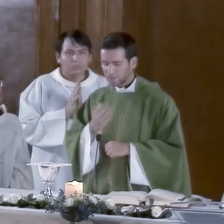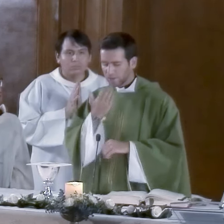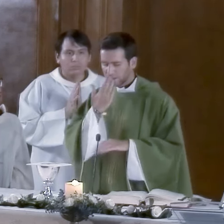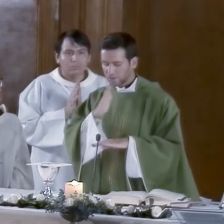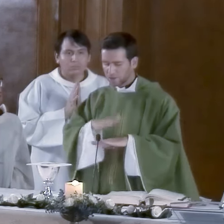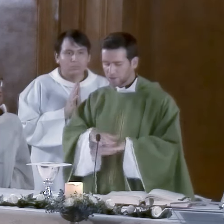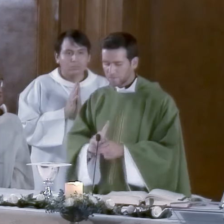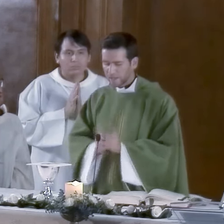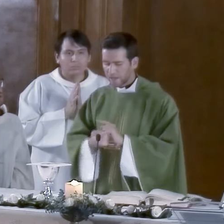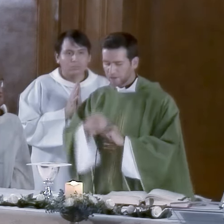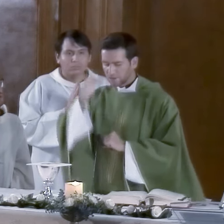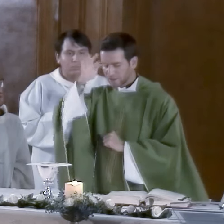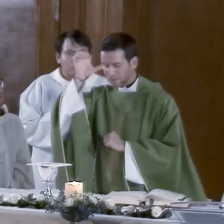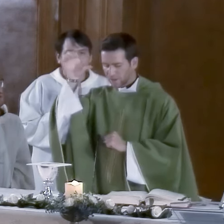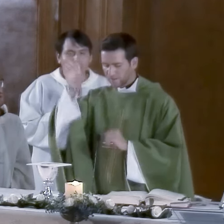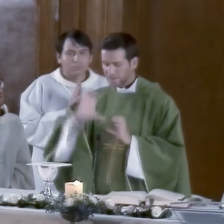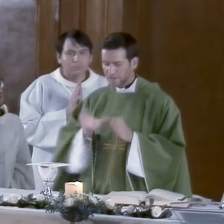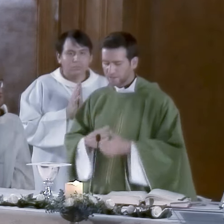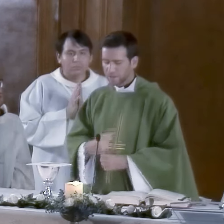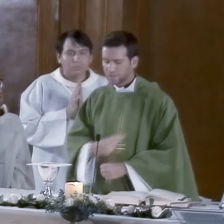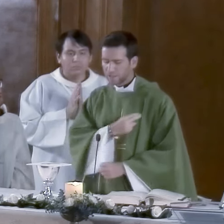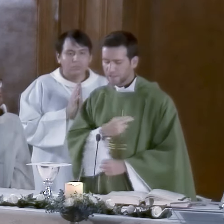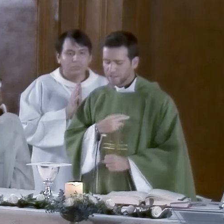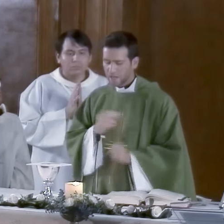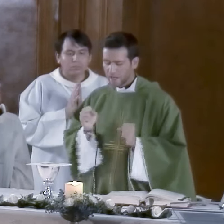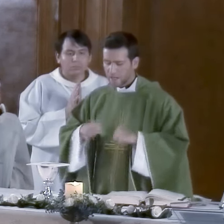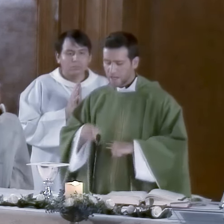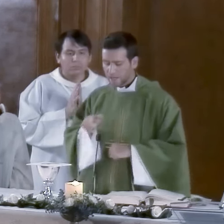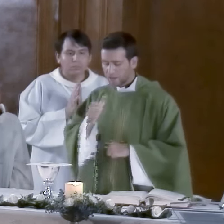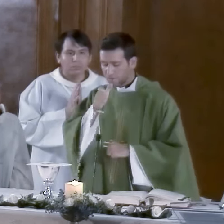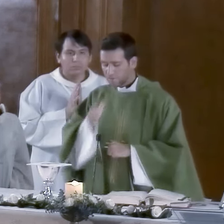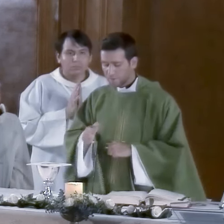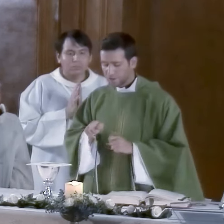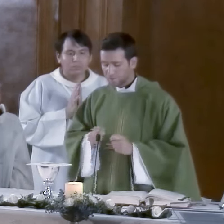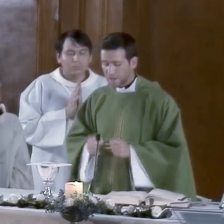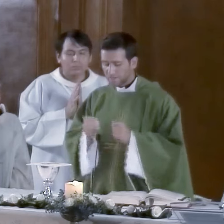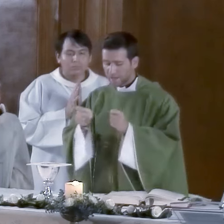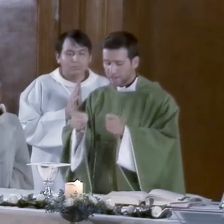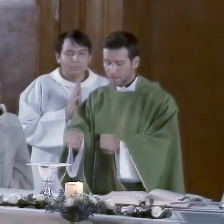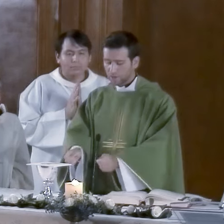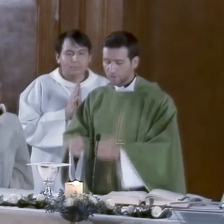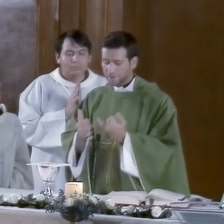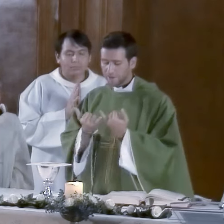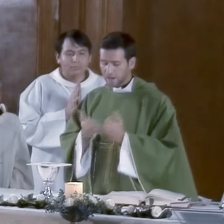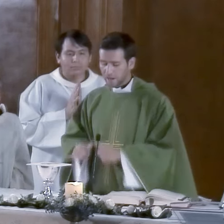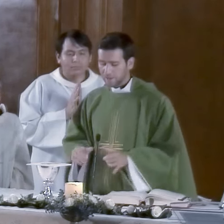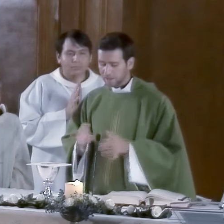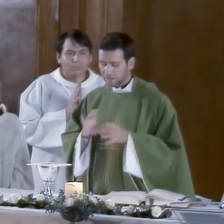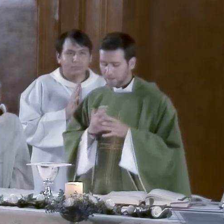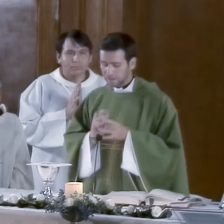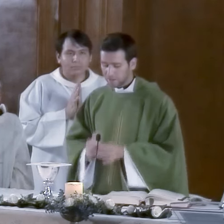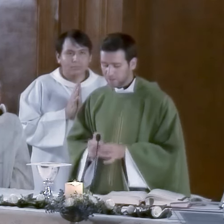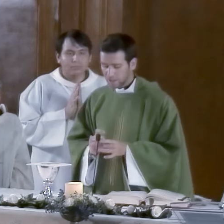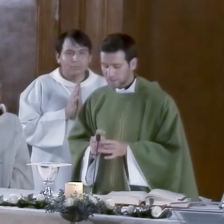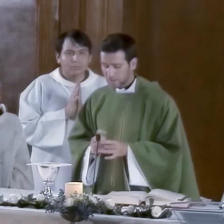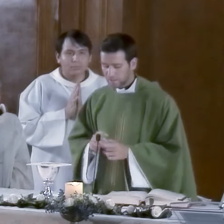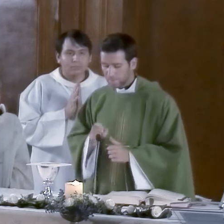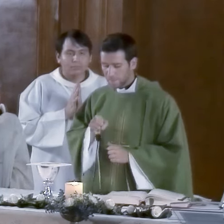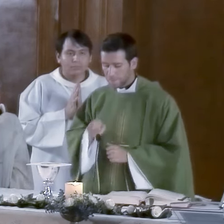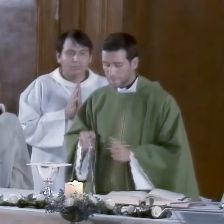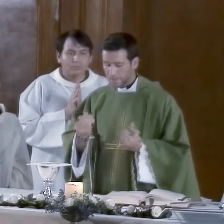tengas en cuenta nuestros pecados, sino la fe de tu Iglesia, y conforme a tu palabra, concédele la paz y la